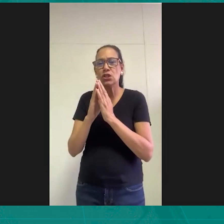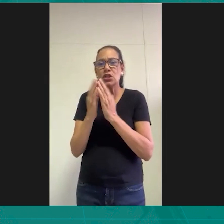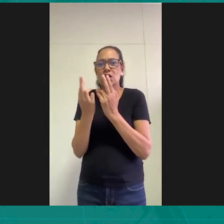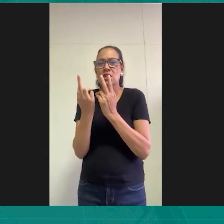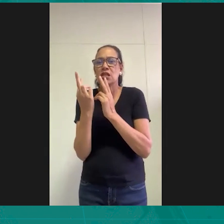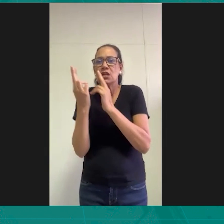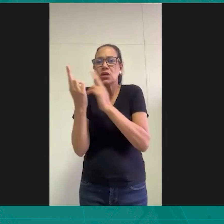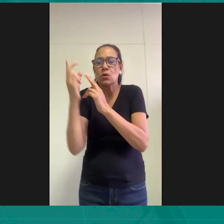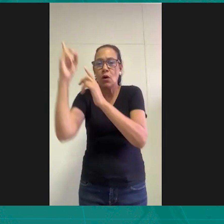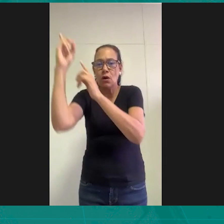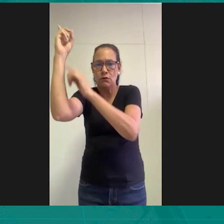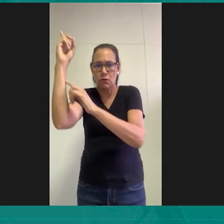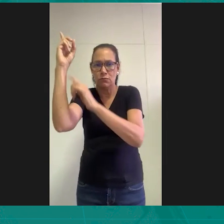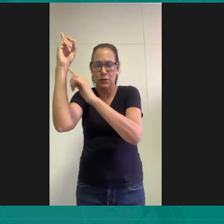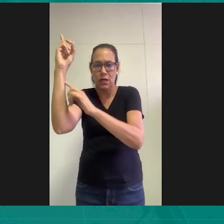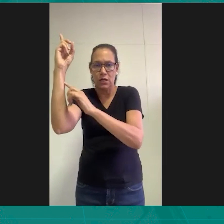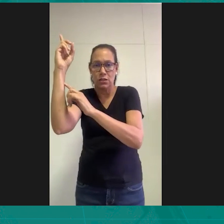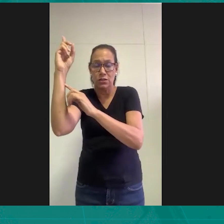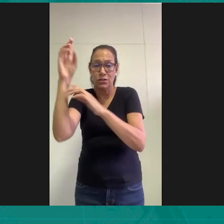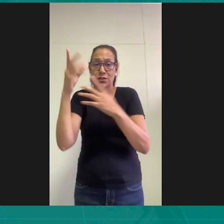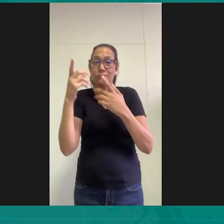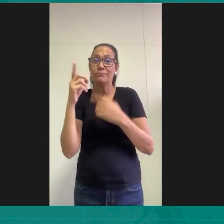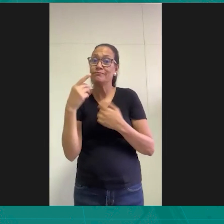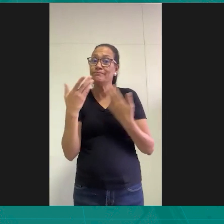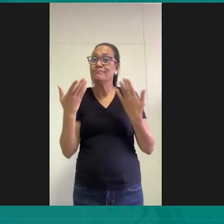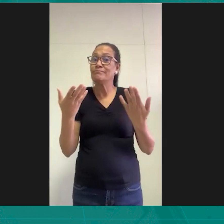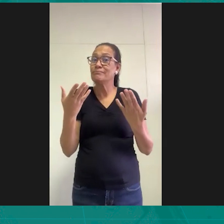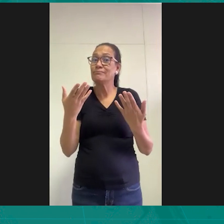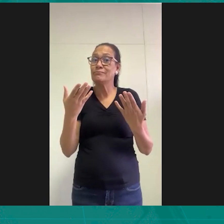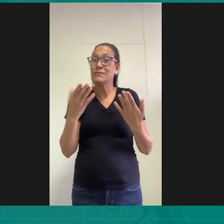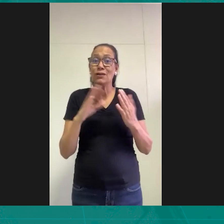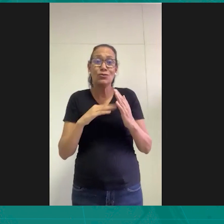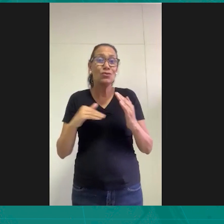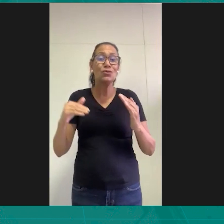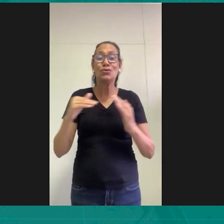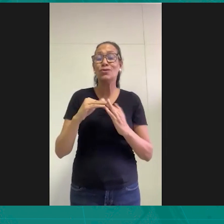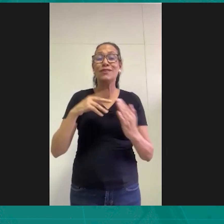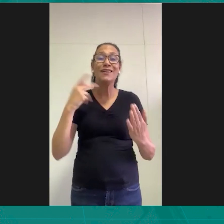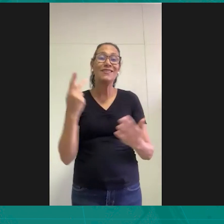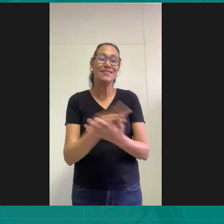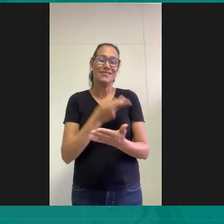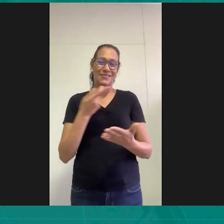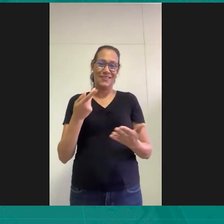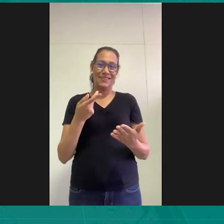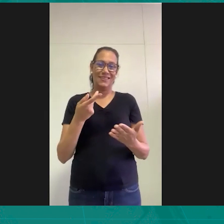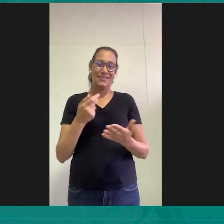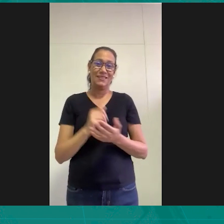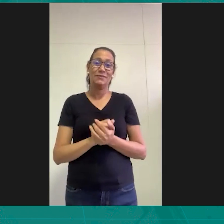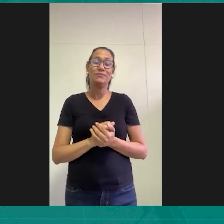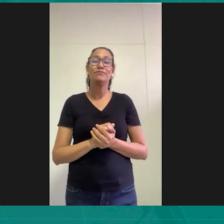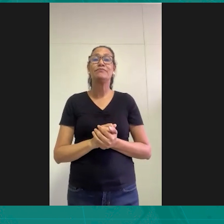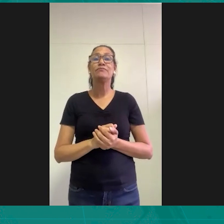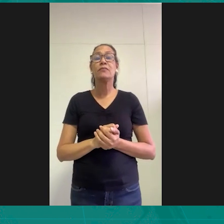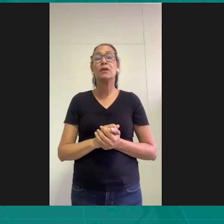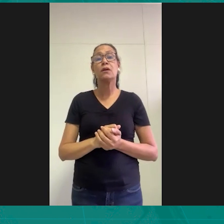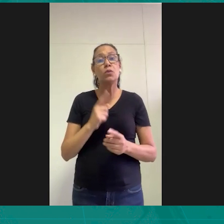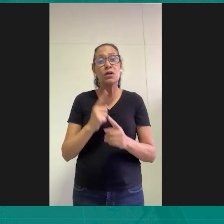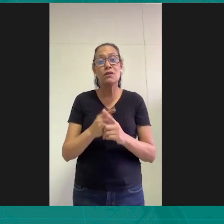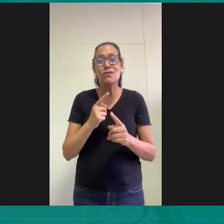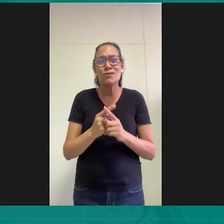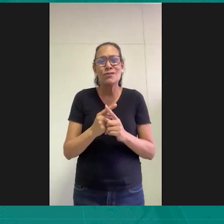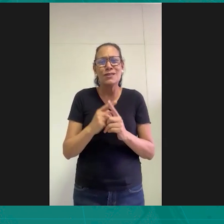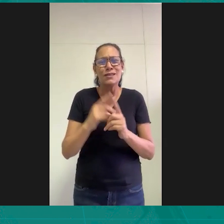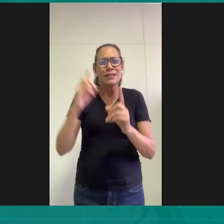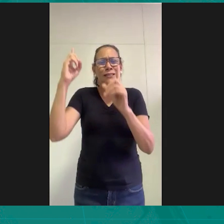Você interpreta assim ou não? Irmão, aí tudo que você pedir, Ele vai fazer. Porque você é tão um com